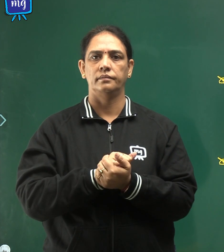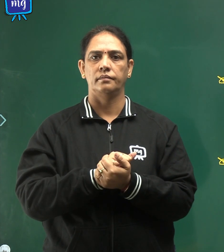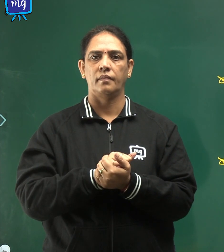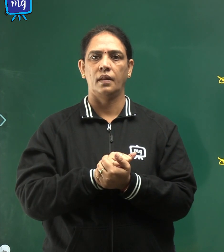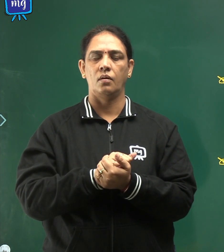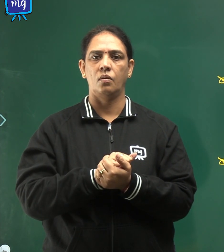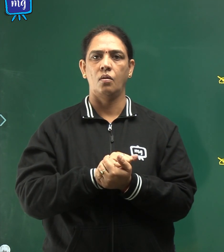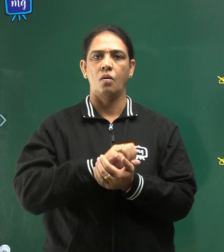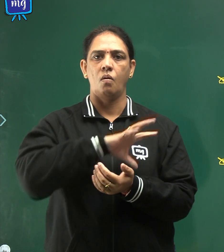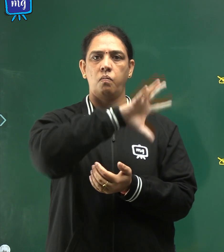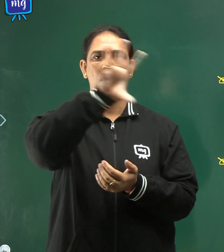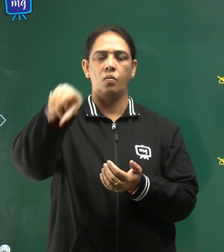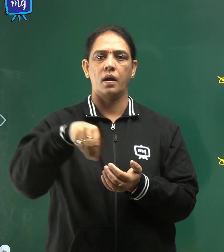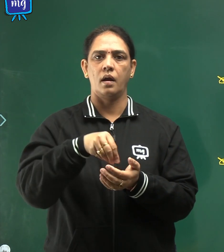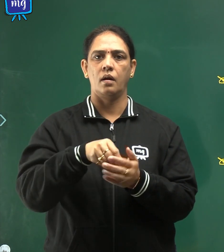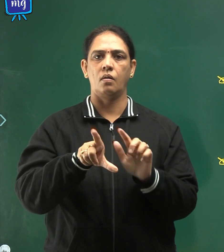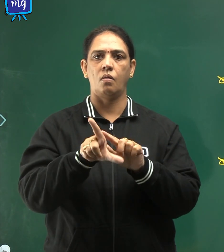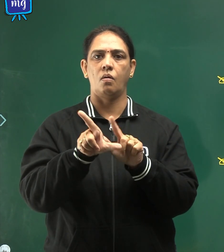पूरा कोण